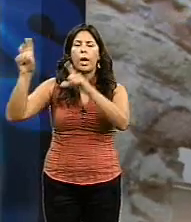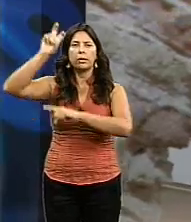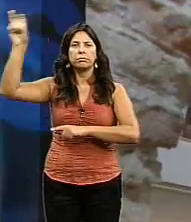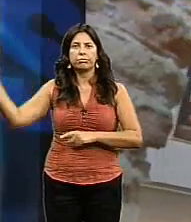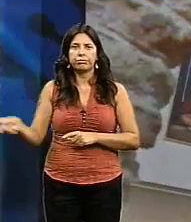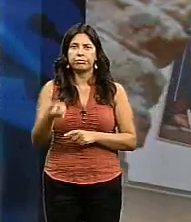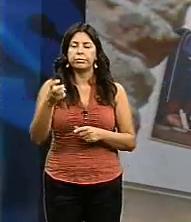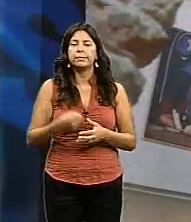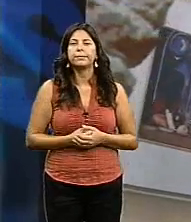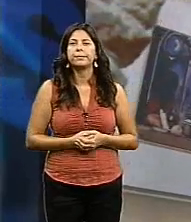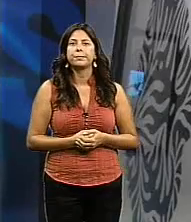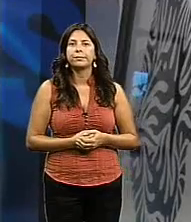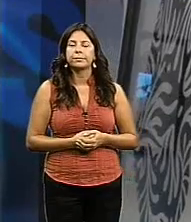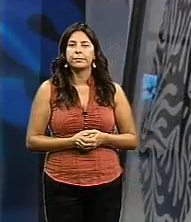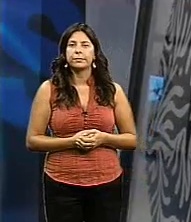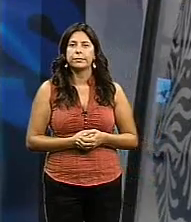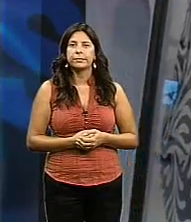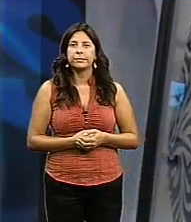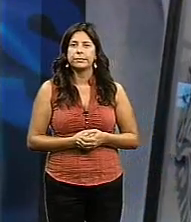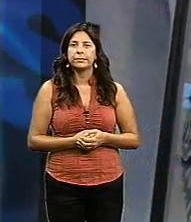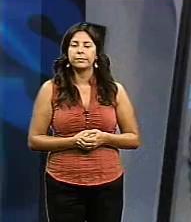Mar de Esporas.